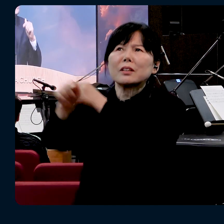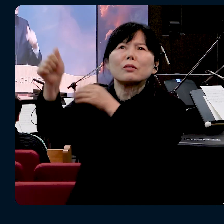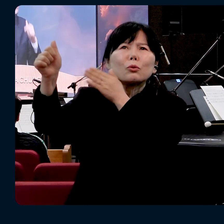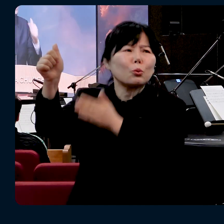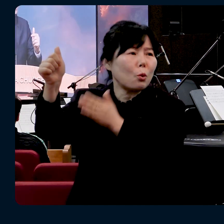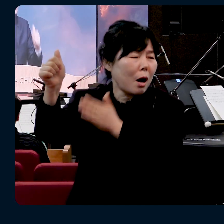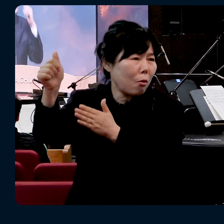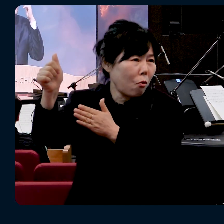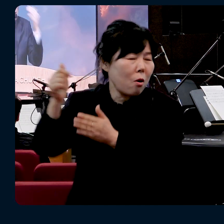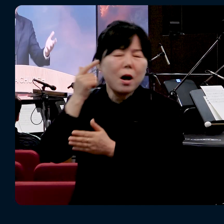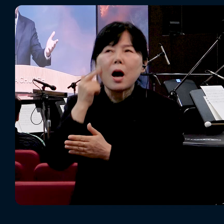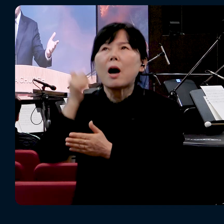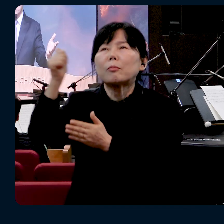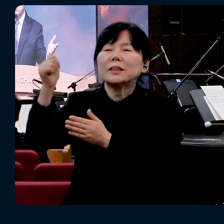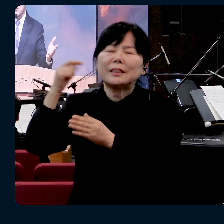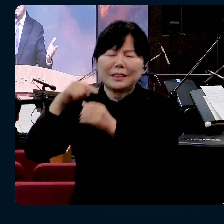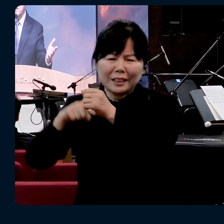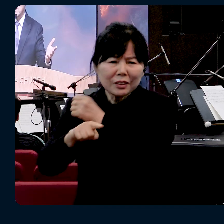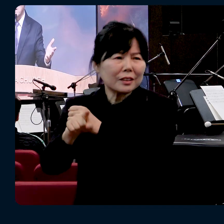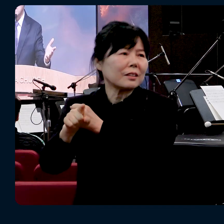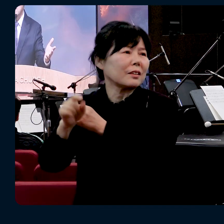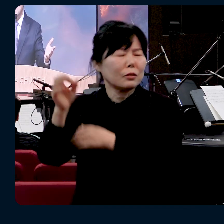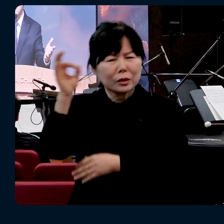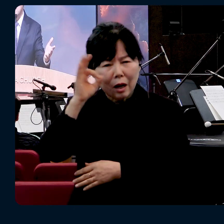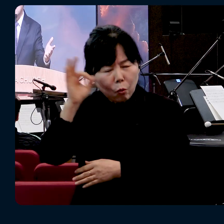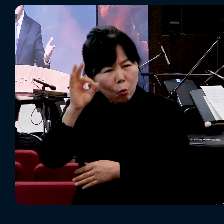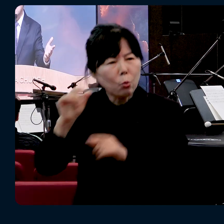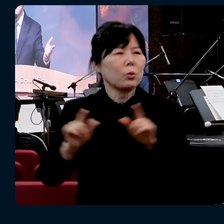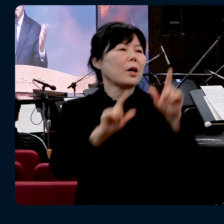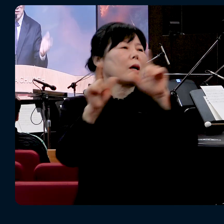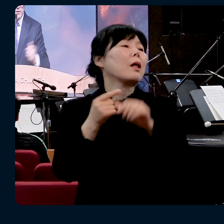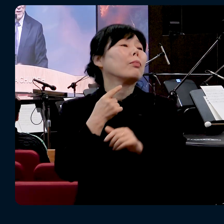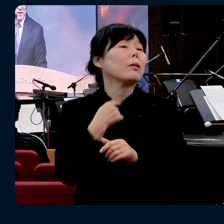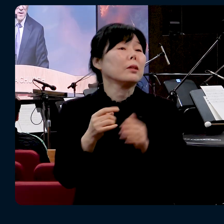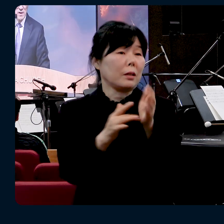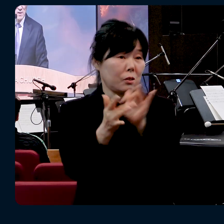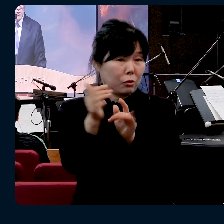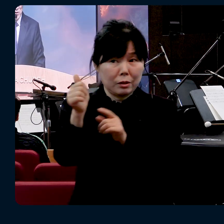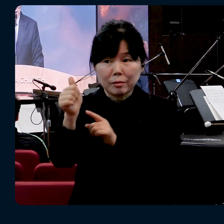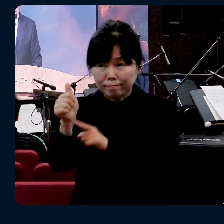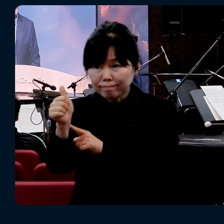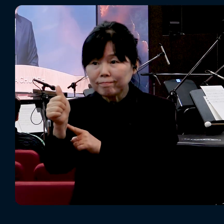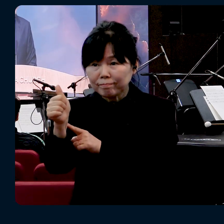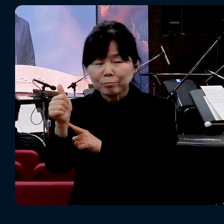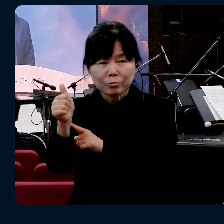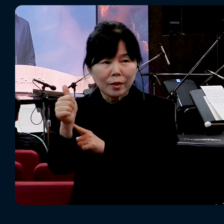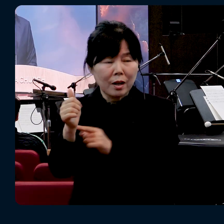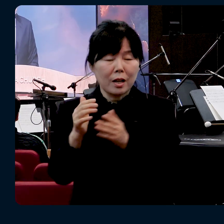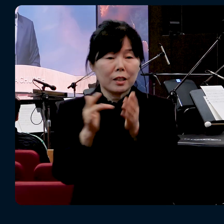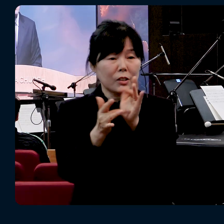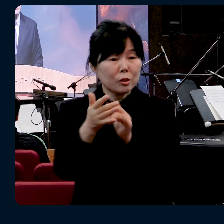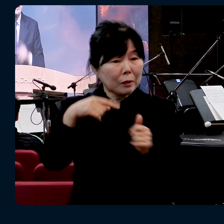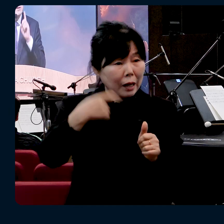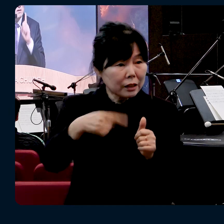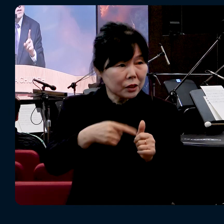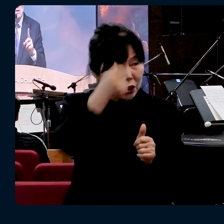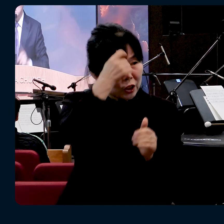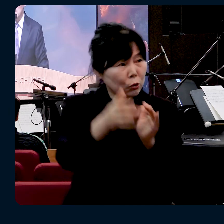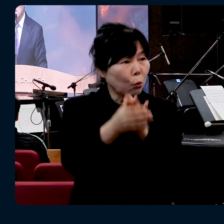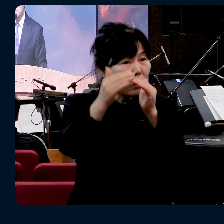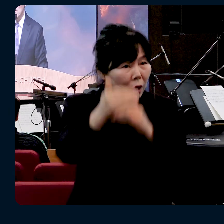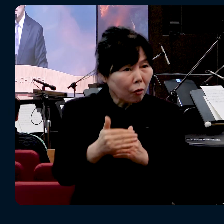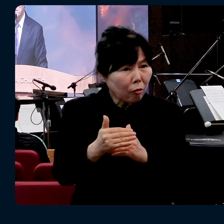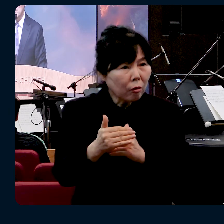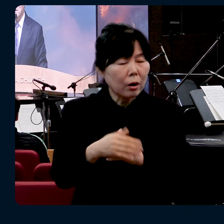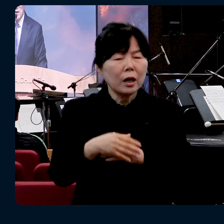아버지의 뜻을 따라 살아가는 바로 그것을 보여주셨으니까. 그래서 예수님께서 가르쳐 주신 기도 속에는요, 뜻이